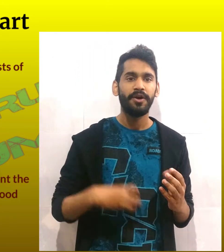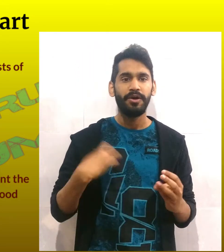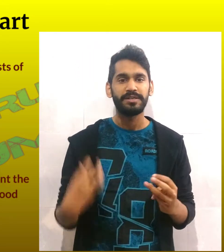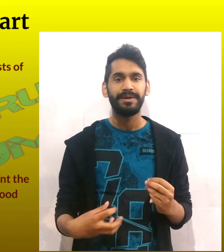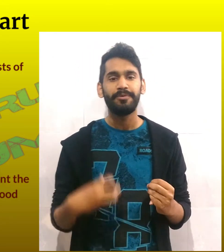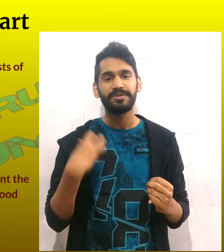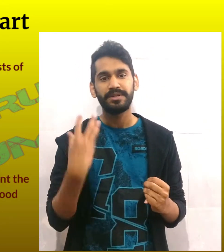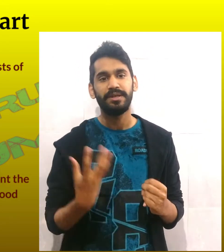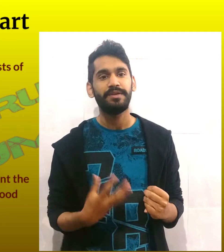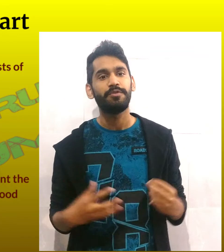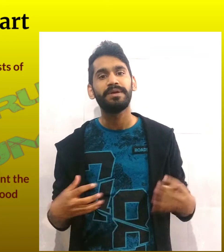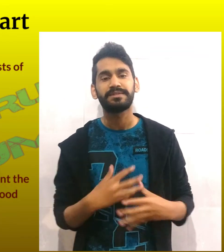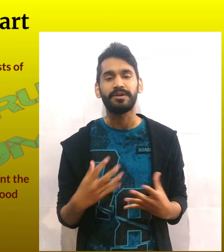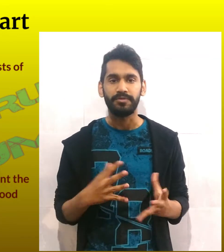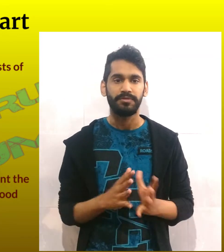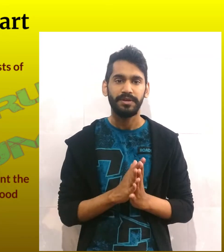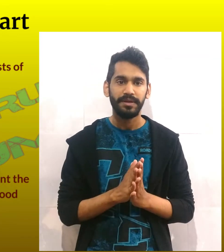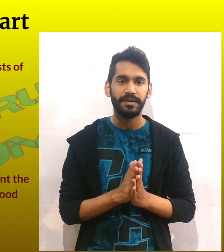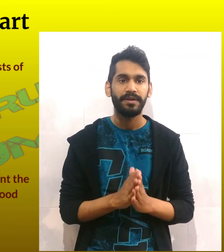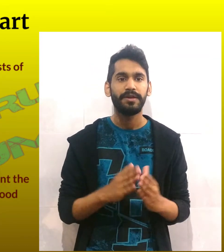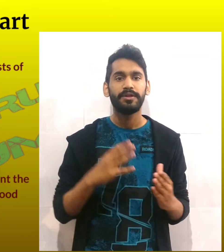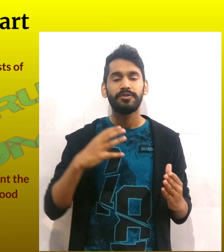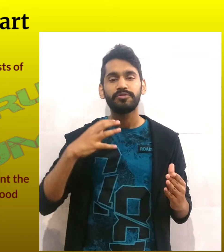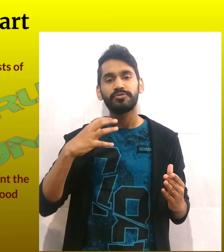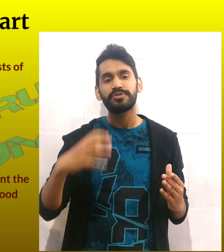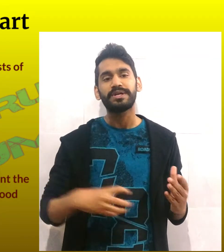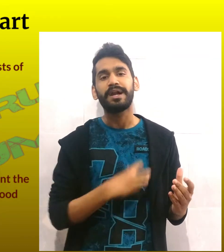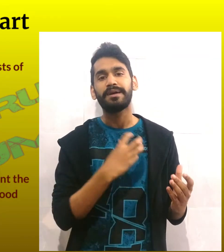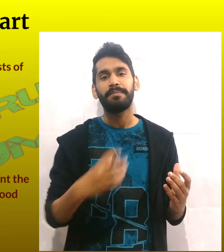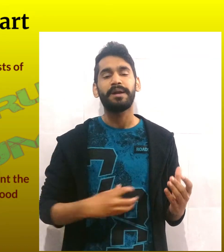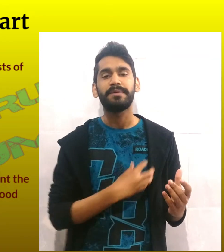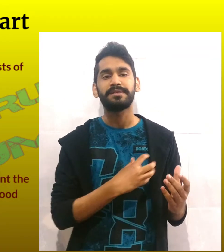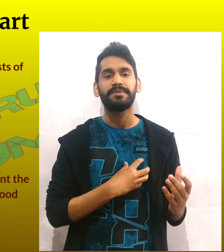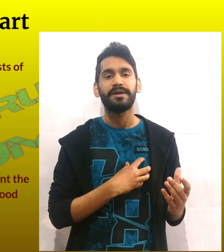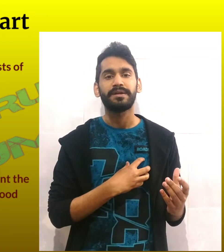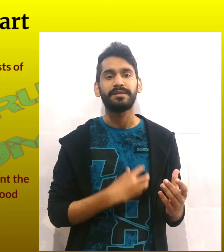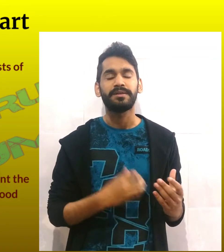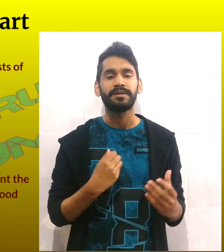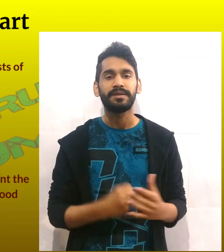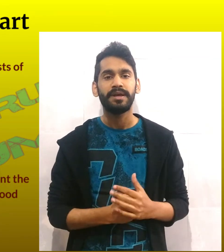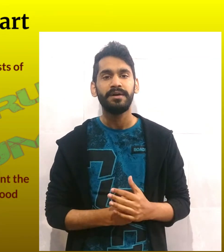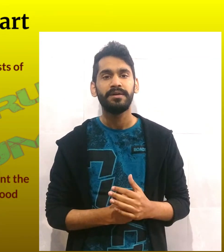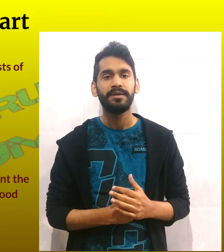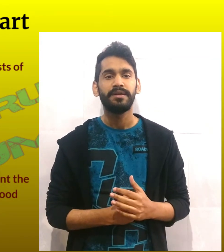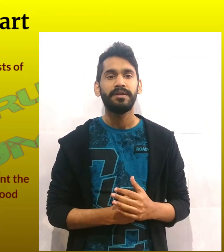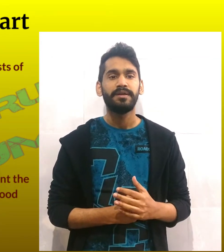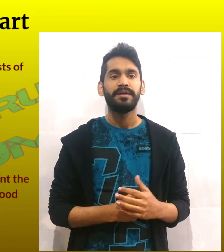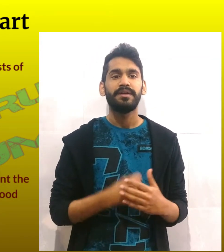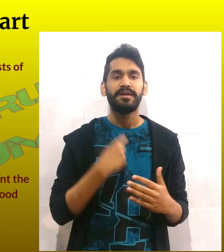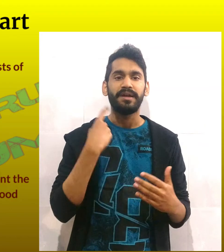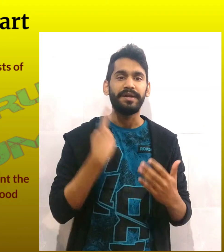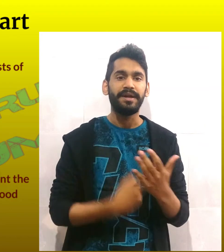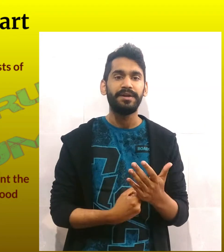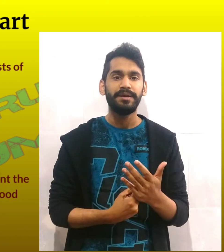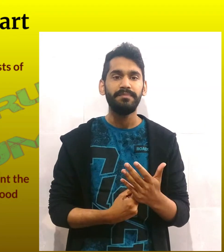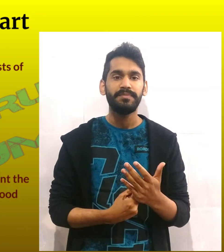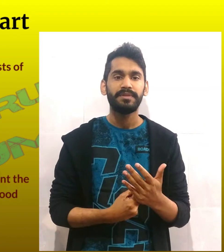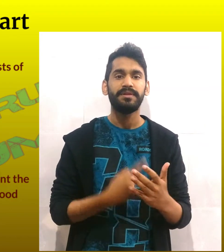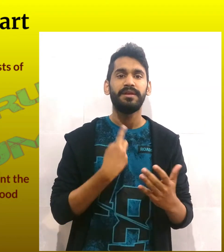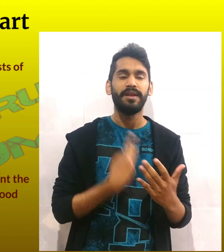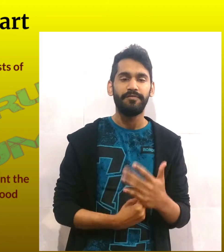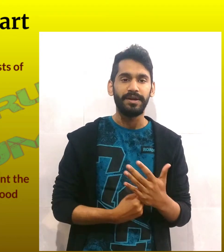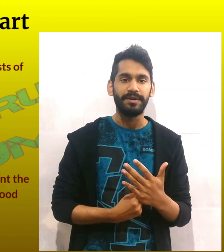है और जिस ब्लड में ऑक्सीजन नहीं है, वो मिक्स ना हो। ठीक है, तो 4 कंपार्टमेंट्स अपने हार्ट के अंदर। क्या? राइट